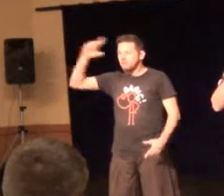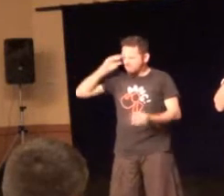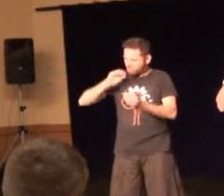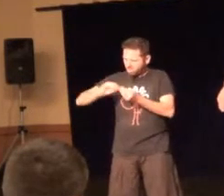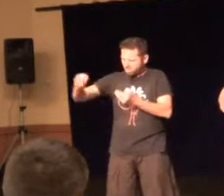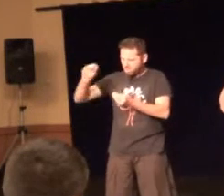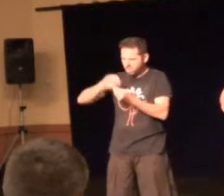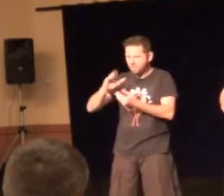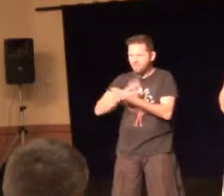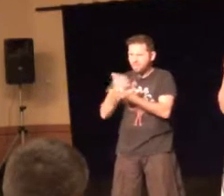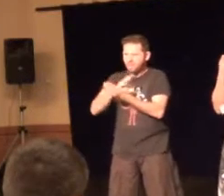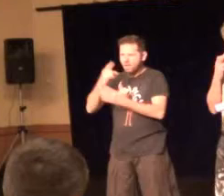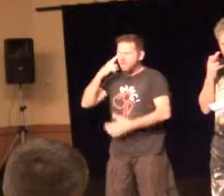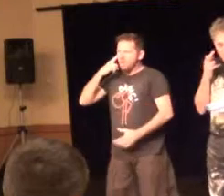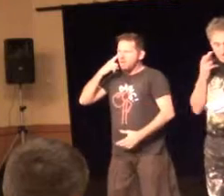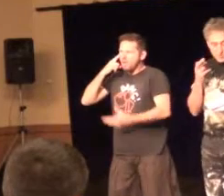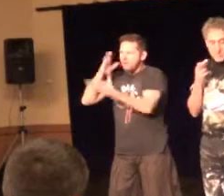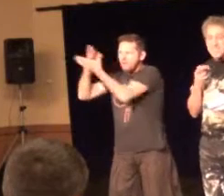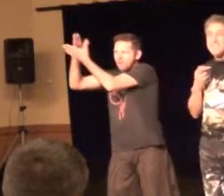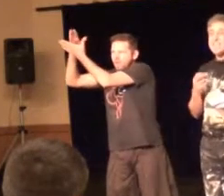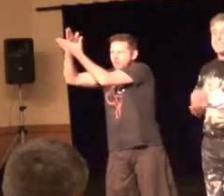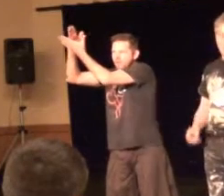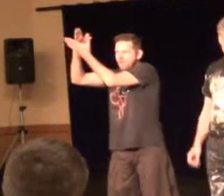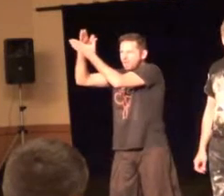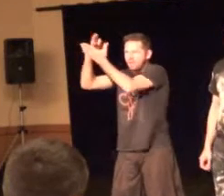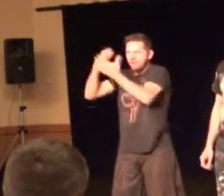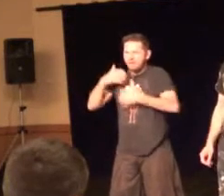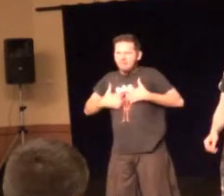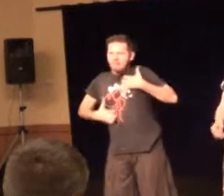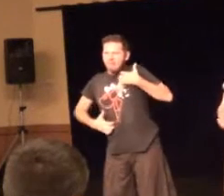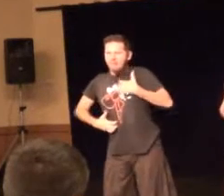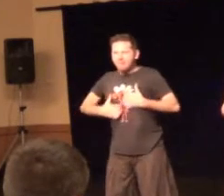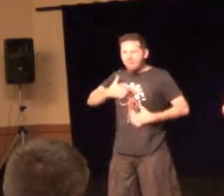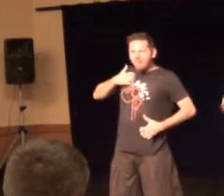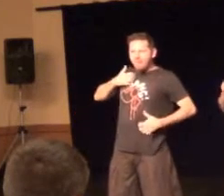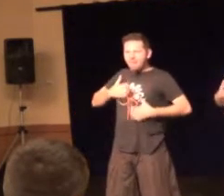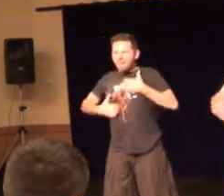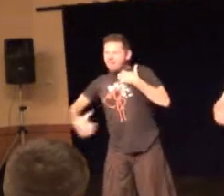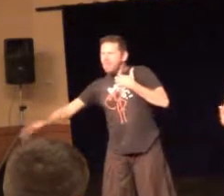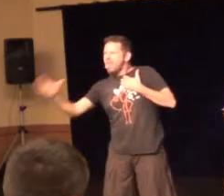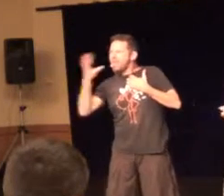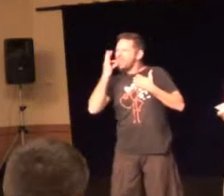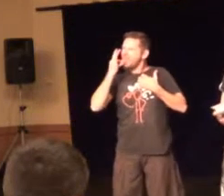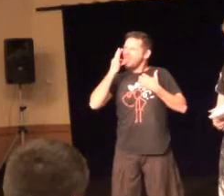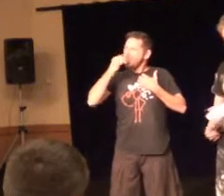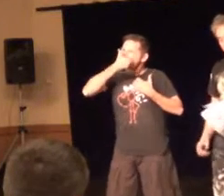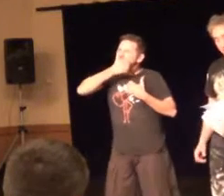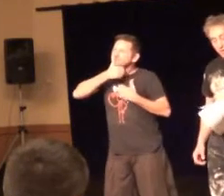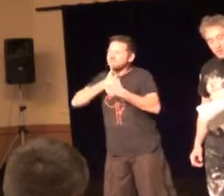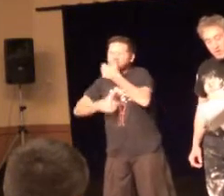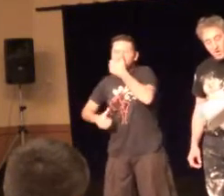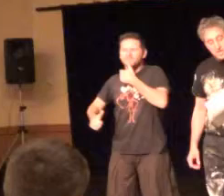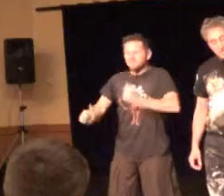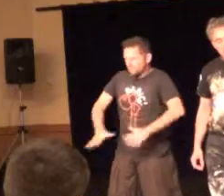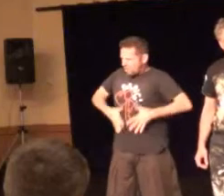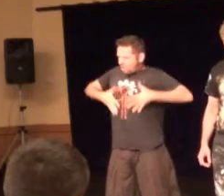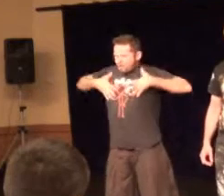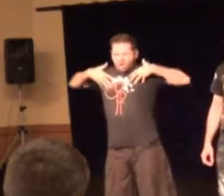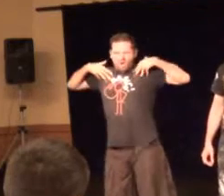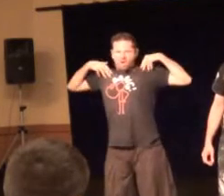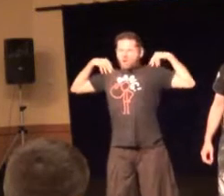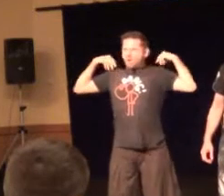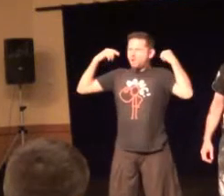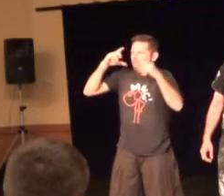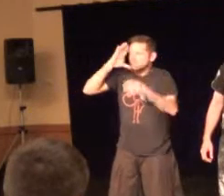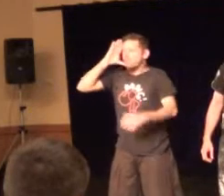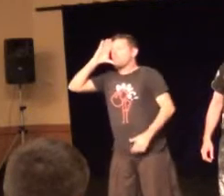J'ai un doute dans l'œil droit. J'ai comme une hésitation qui me pince la langue. J'ai comme un tremblement qui me vole